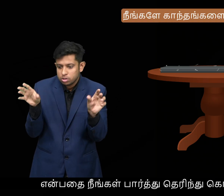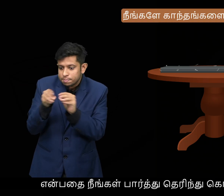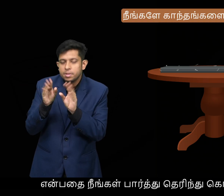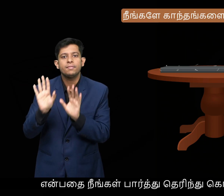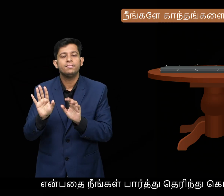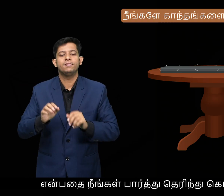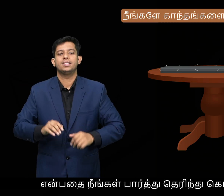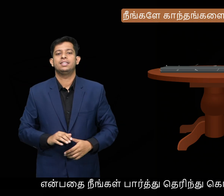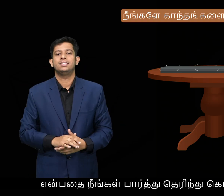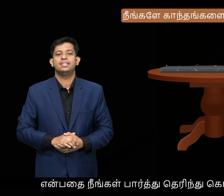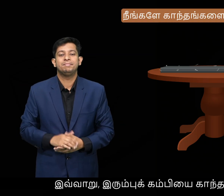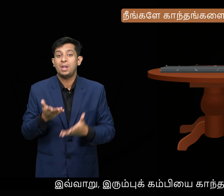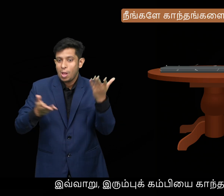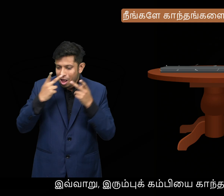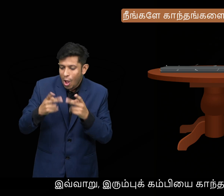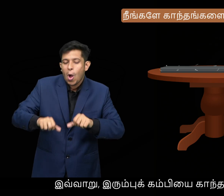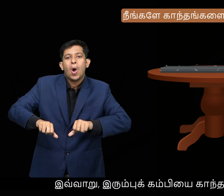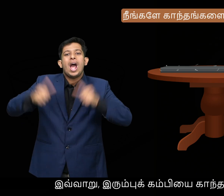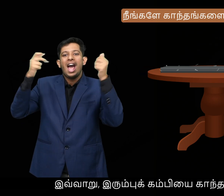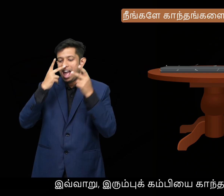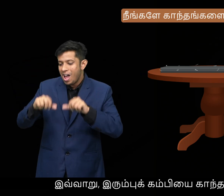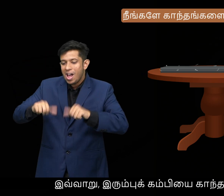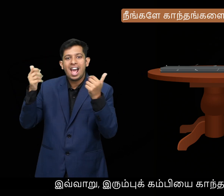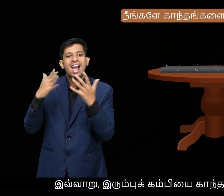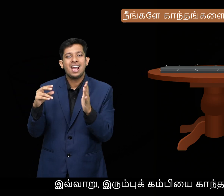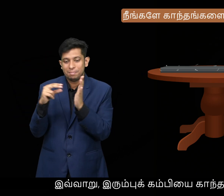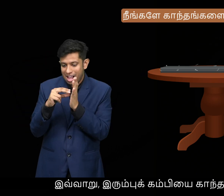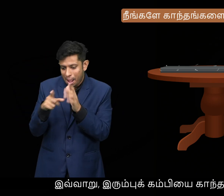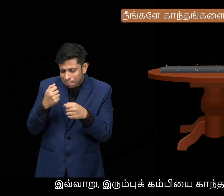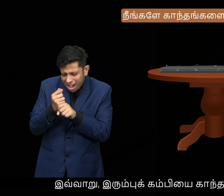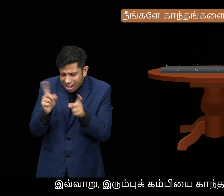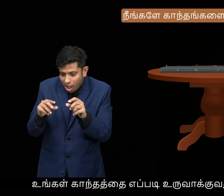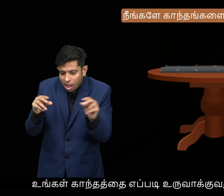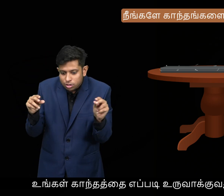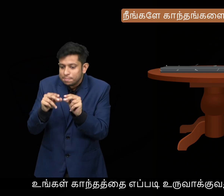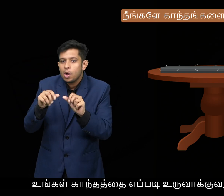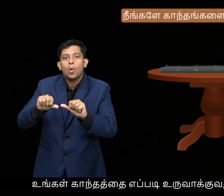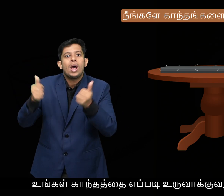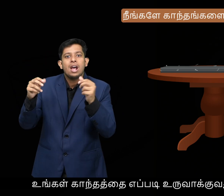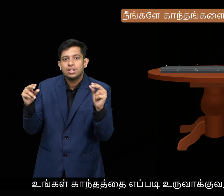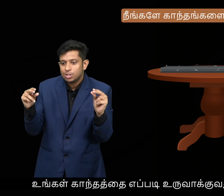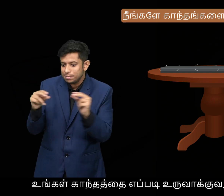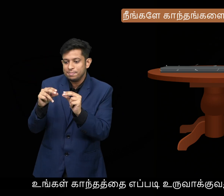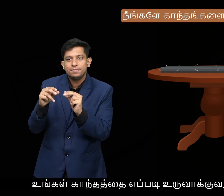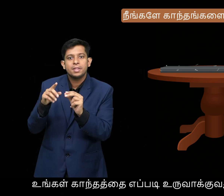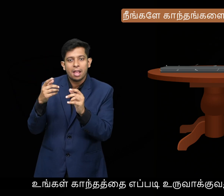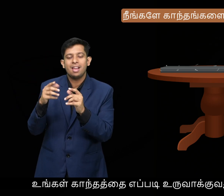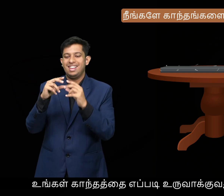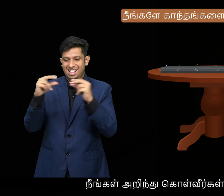கொள்வீர்கள். இவ்வாறு இரும்பு கம்பியை காந்தமாக்கி உங்கள் காந்தத்தை எப்படி உருவாக்குவது என்பதை